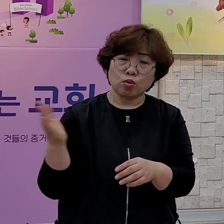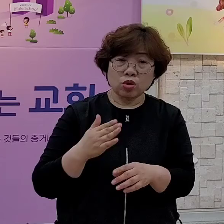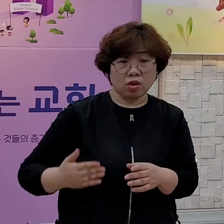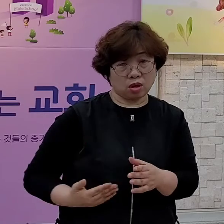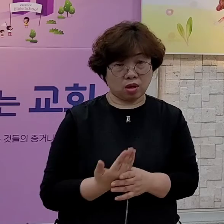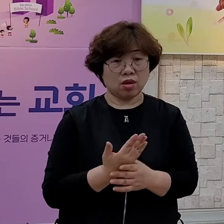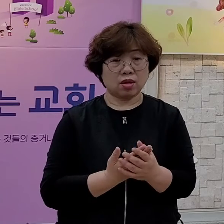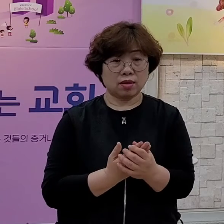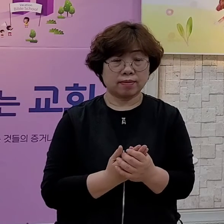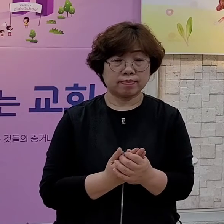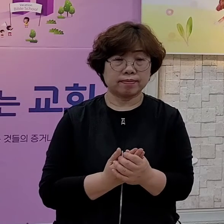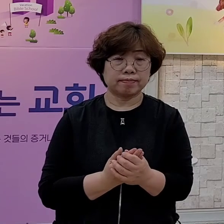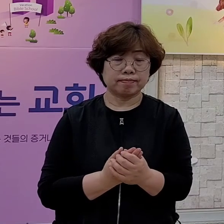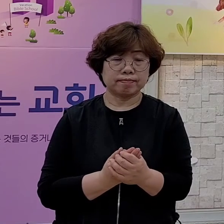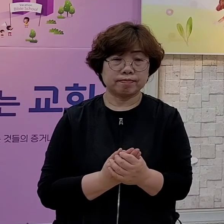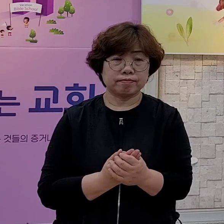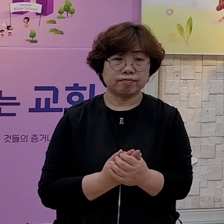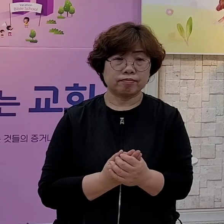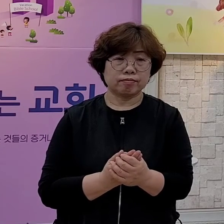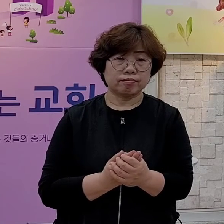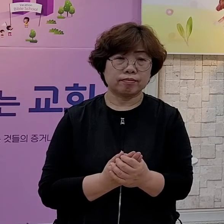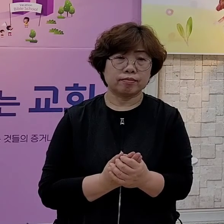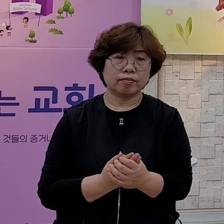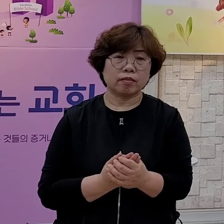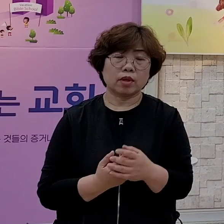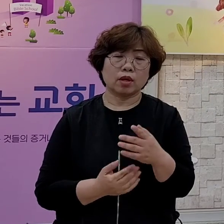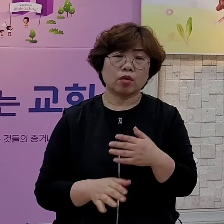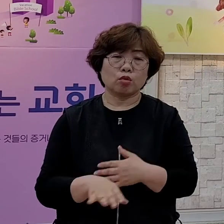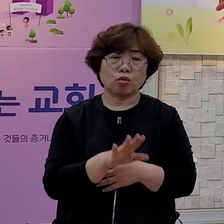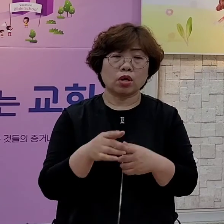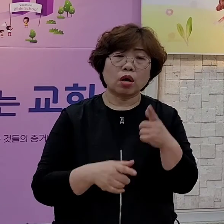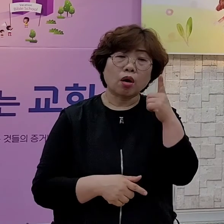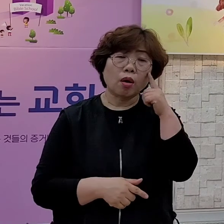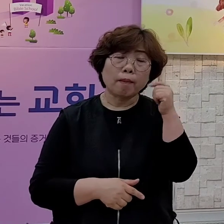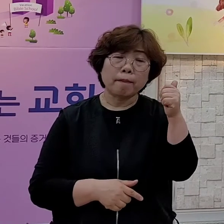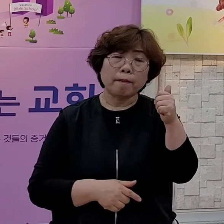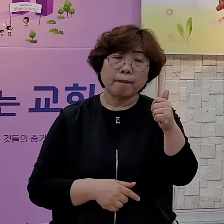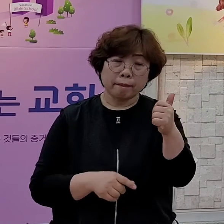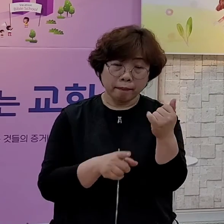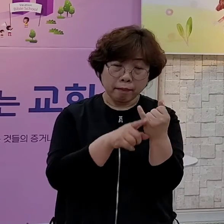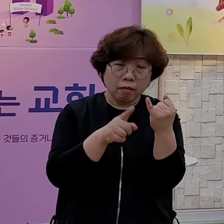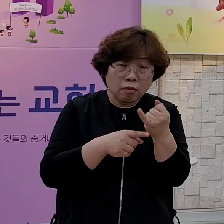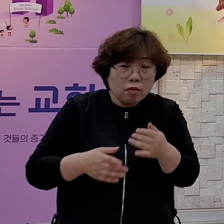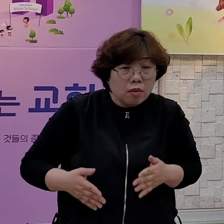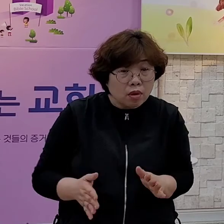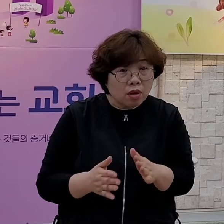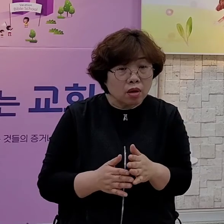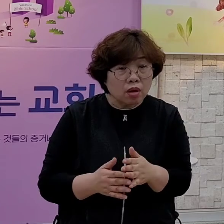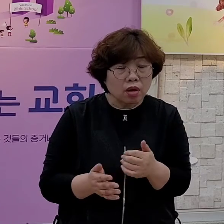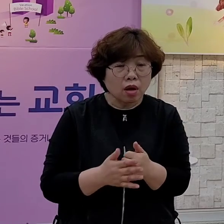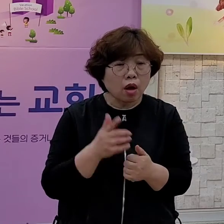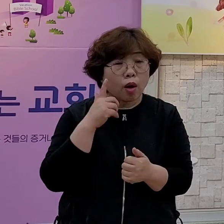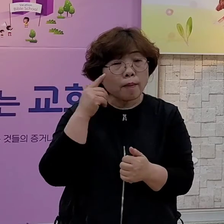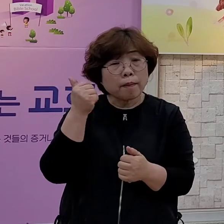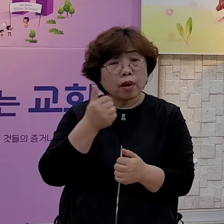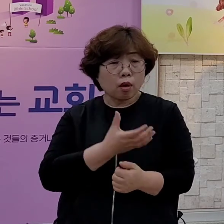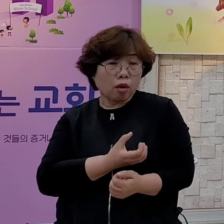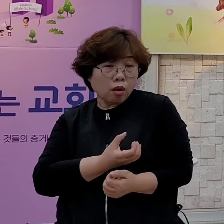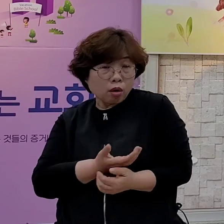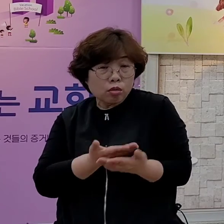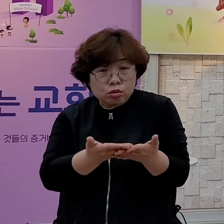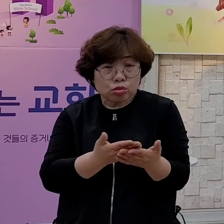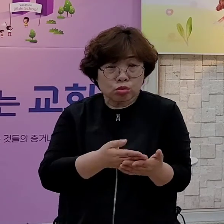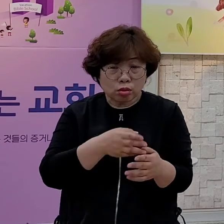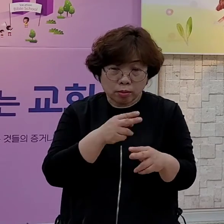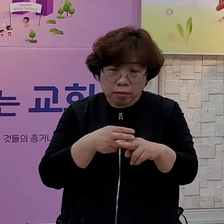뱃속에서 나왔잖아요. 그러니까 우리가 엄마에서 젖도 먹고 엄마가 음식도 주고 엄마가